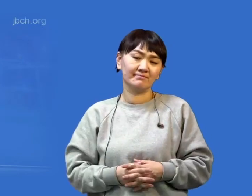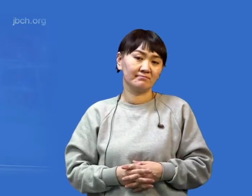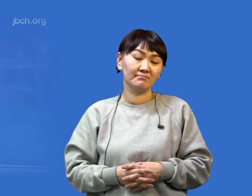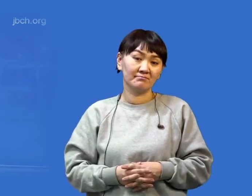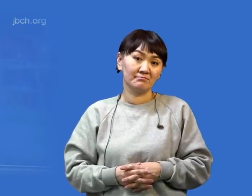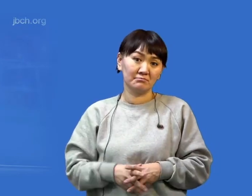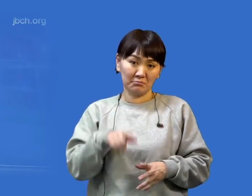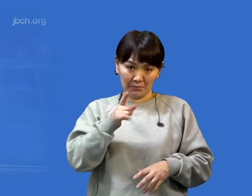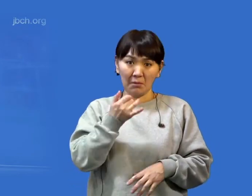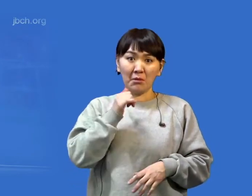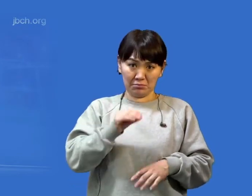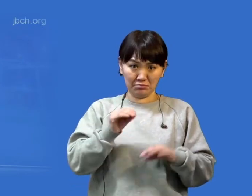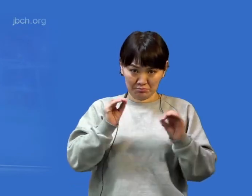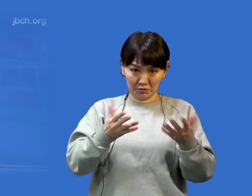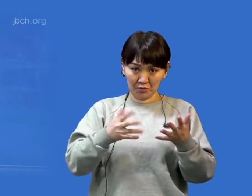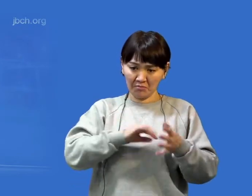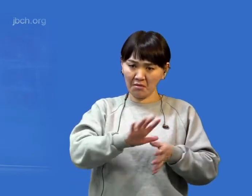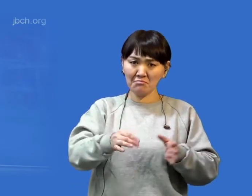Гэтийн байж болох юм уу?